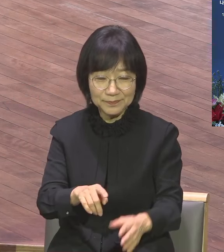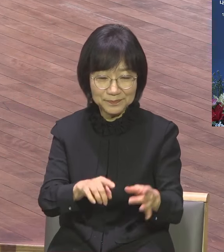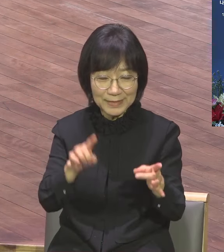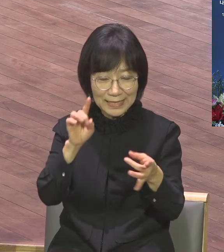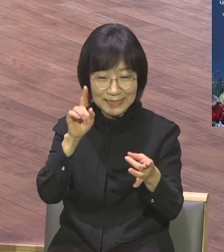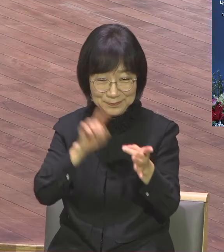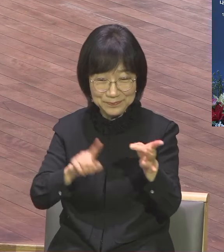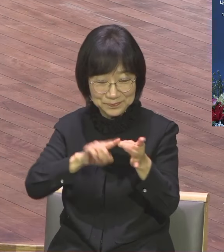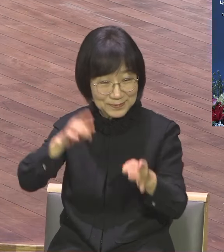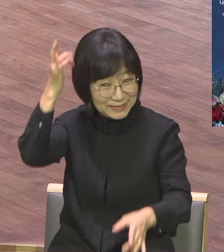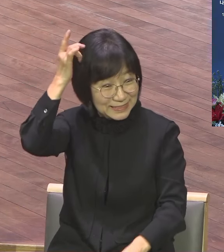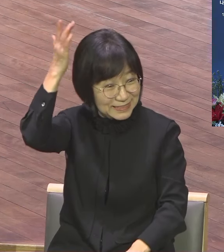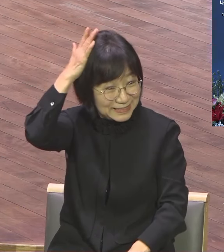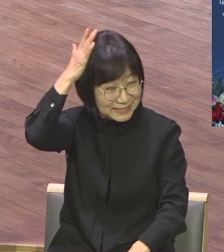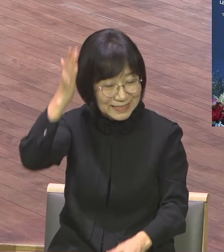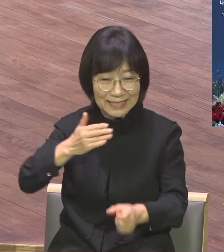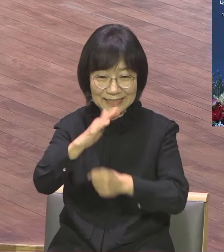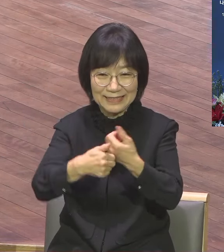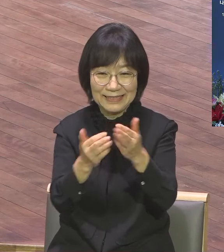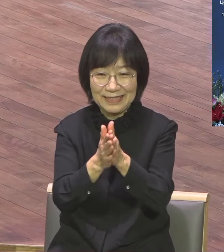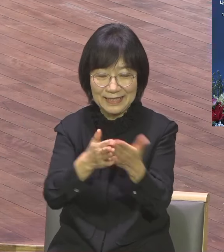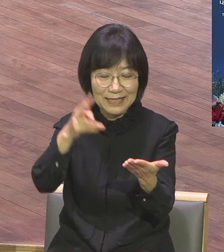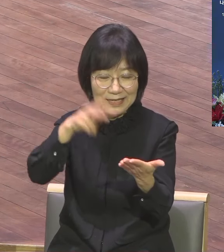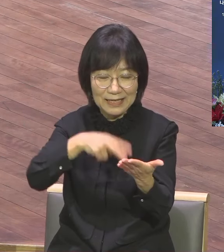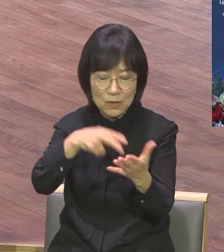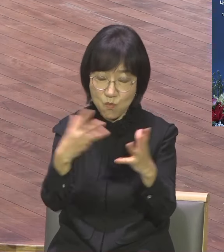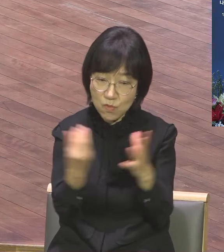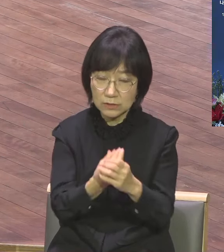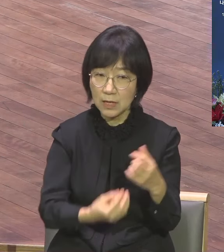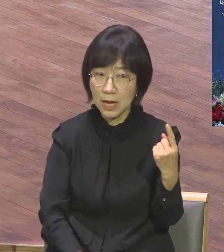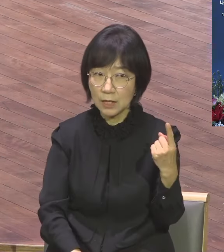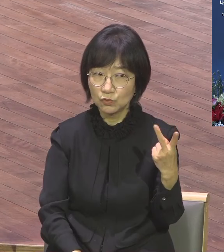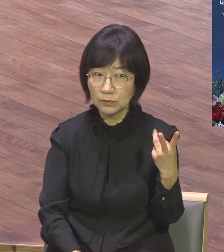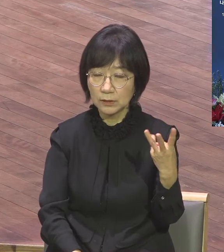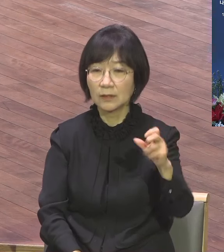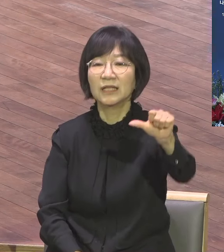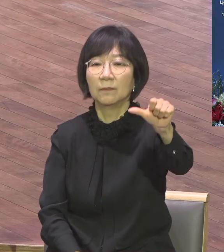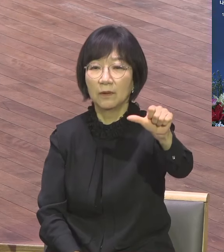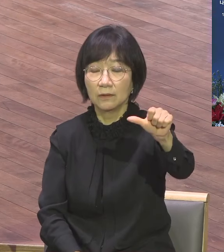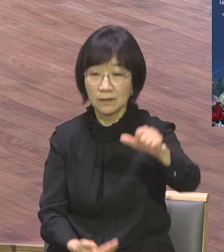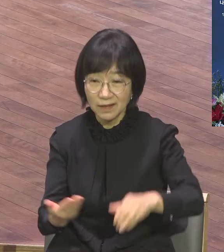다섯 번을 통독했어요. 여러분 한 번도 안 통독했는데.